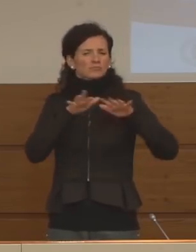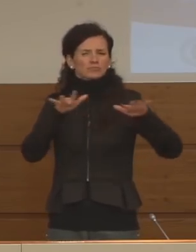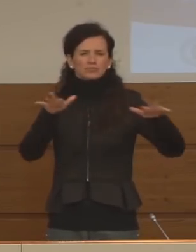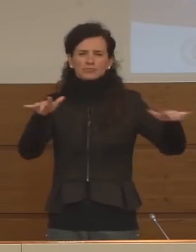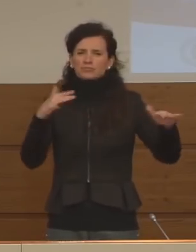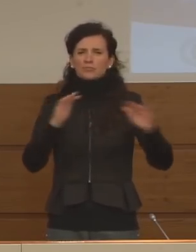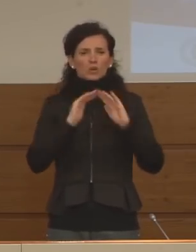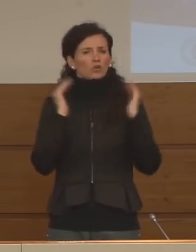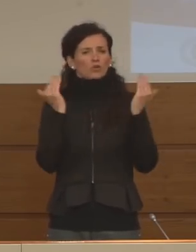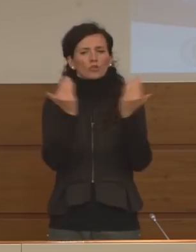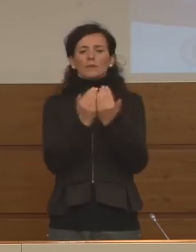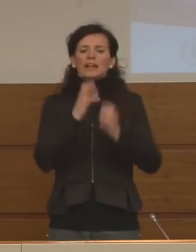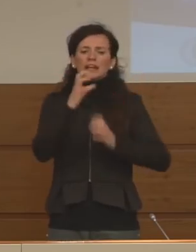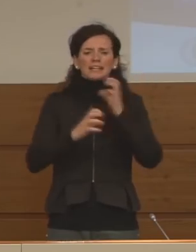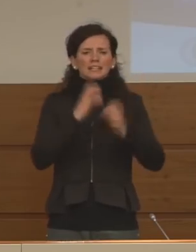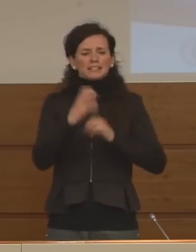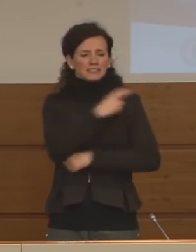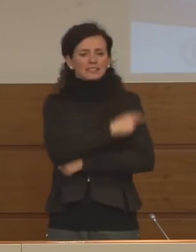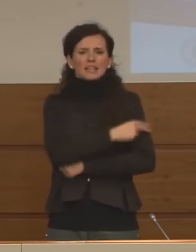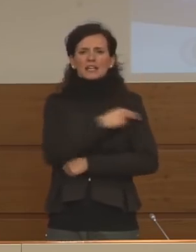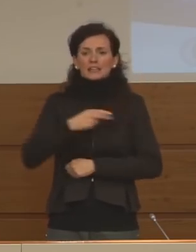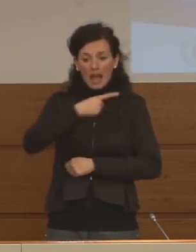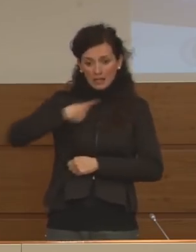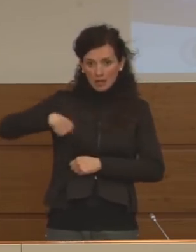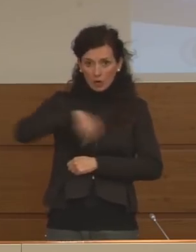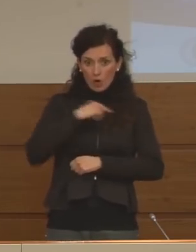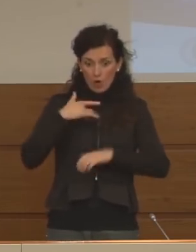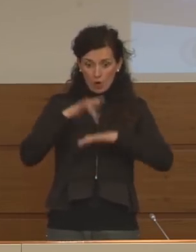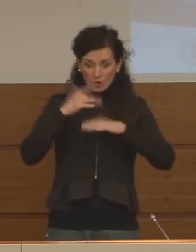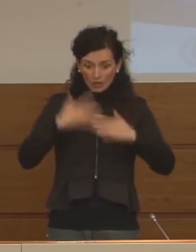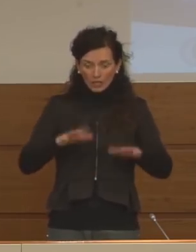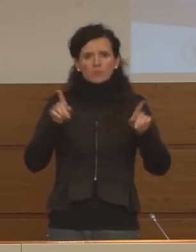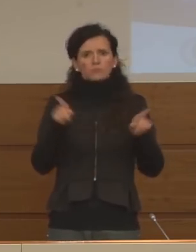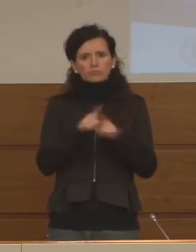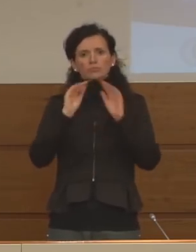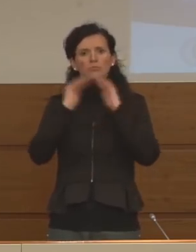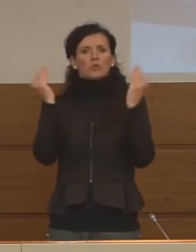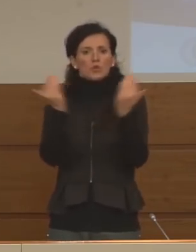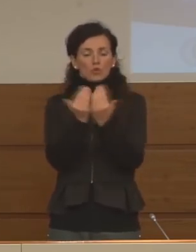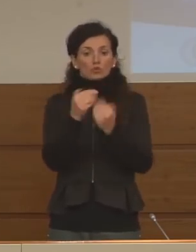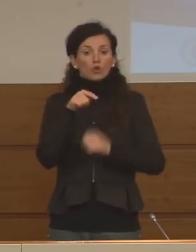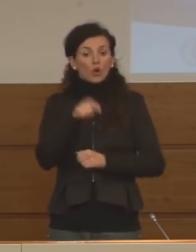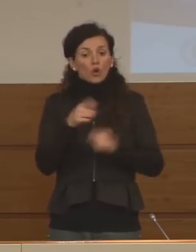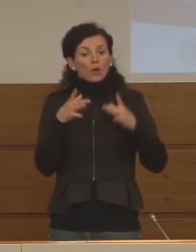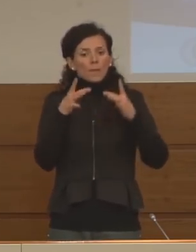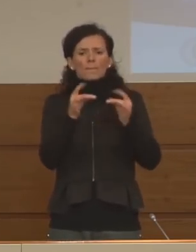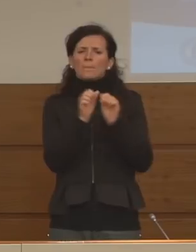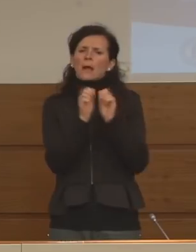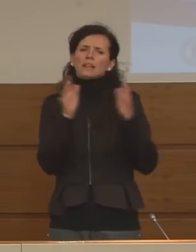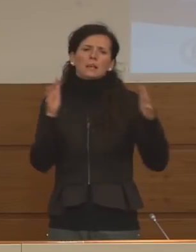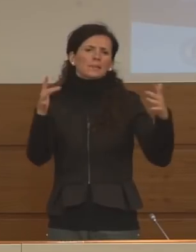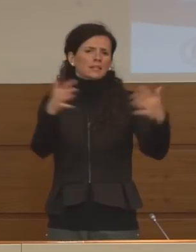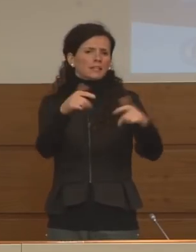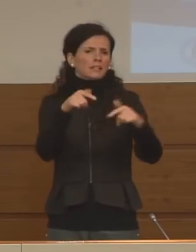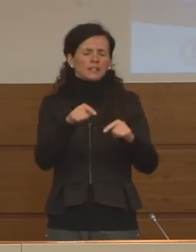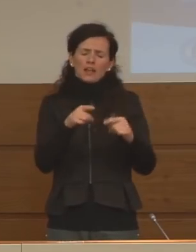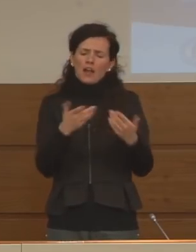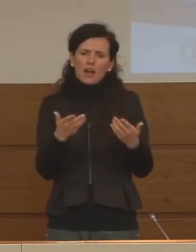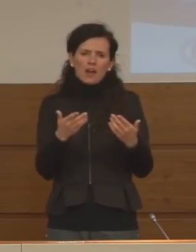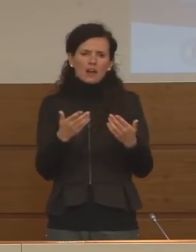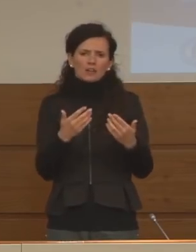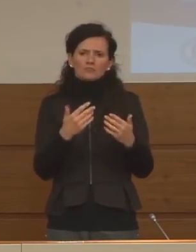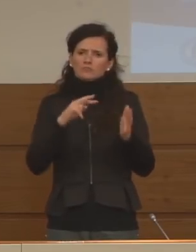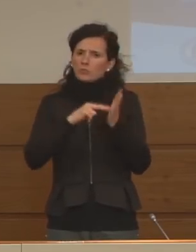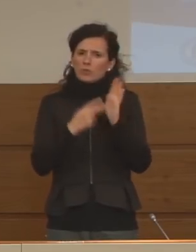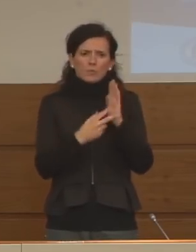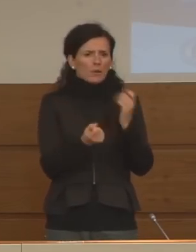la crisi sanitaria che stiamo vivendo è una pandemia senza precedenti che